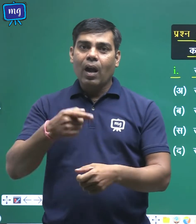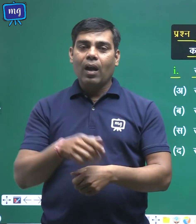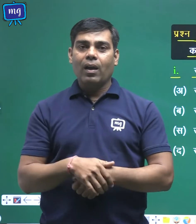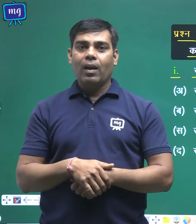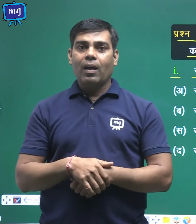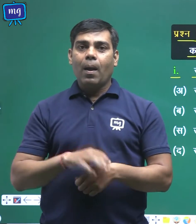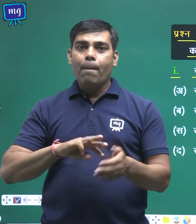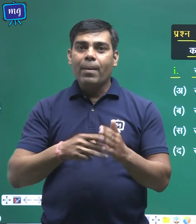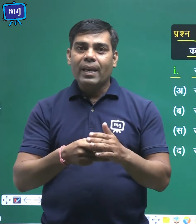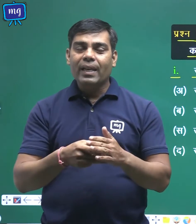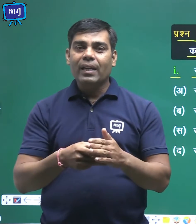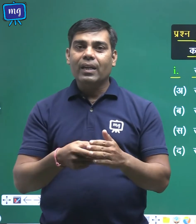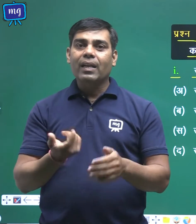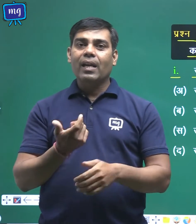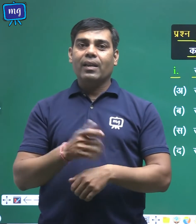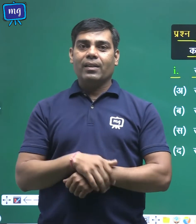अर्थ होता है